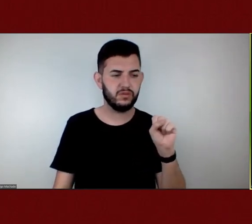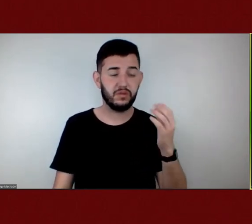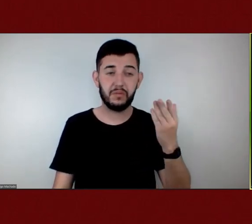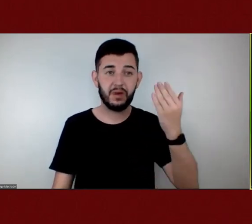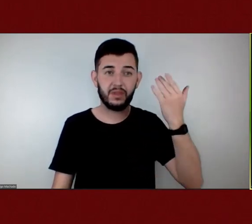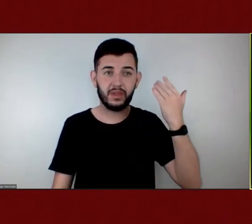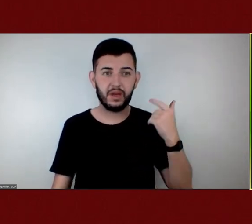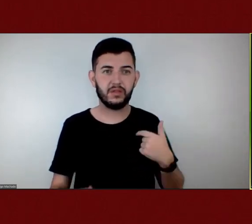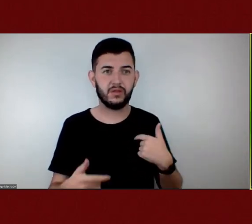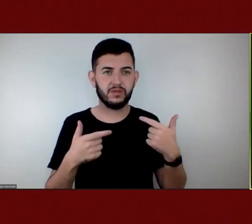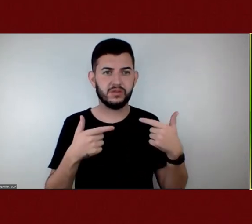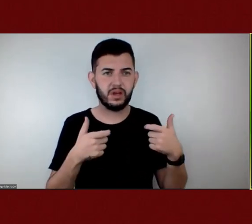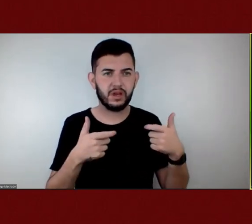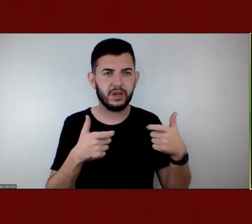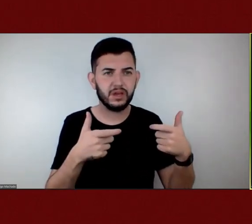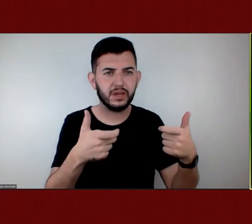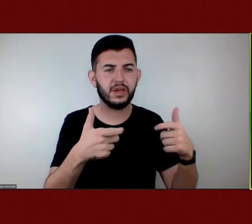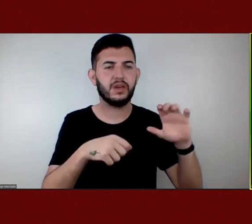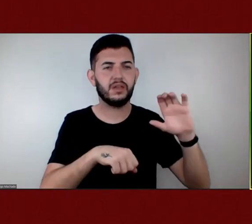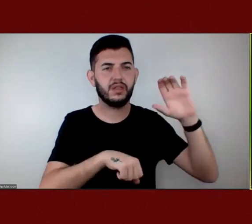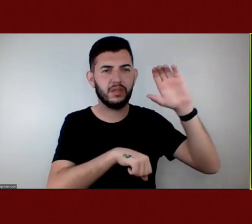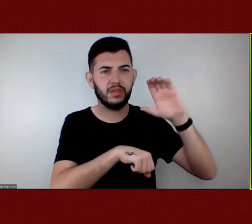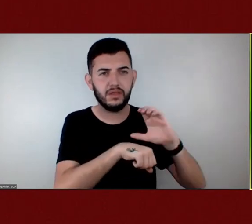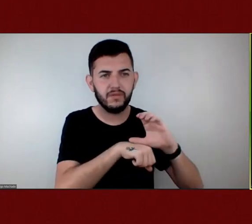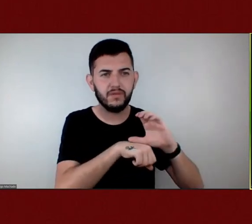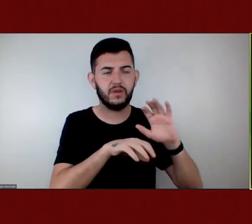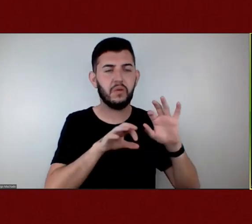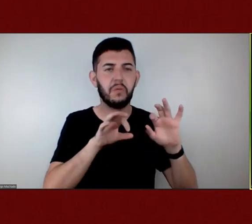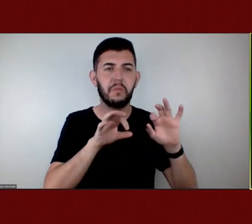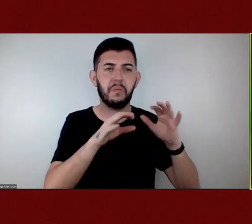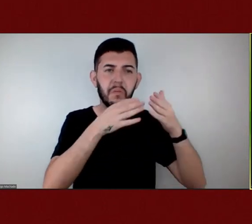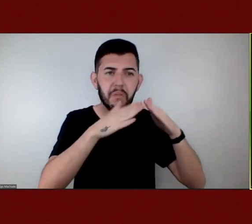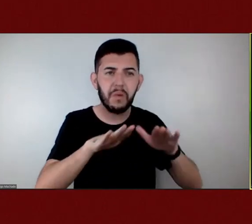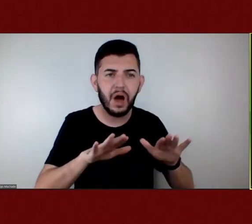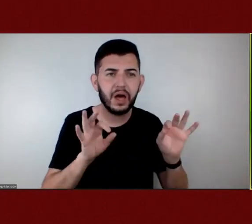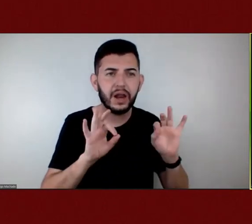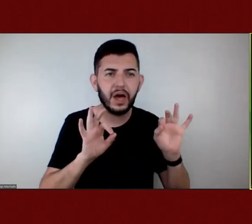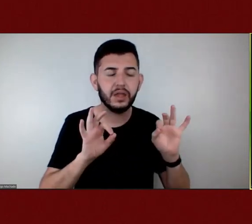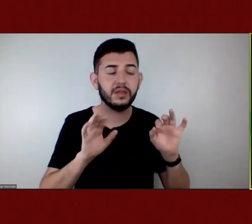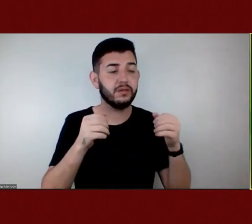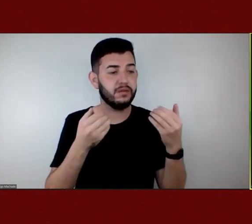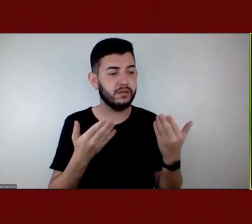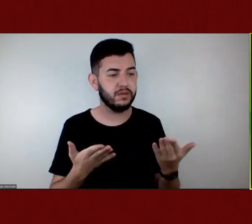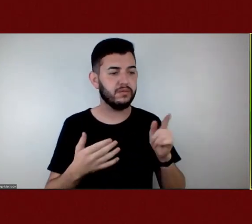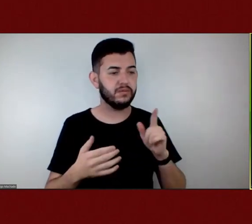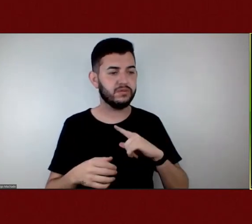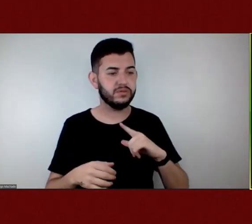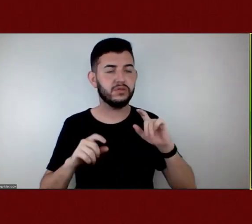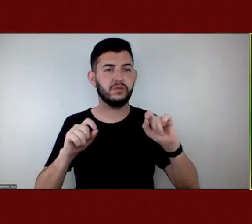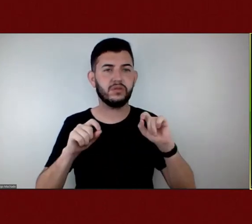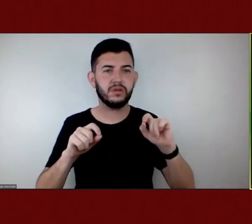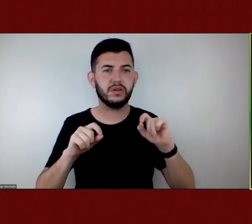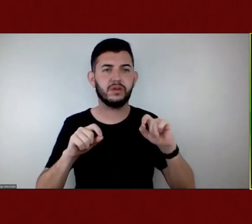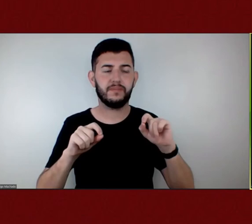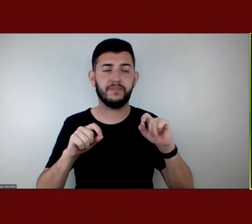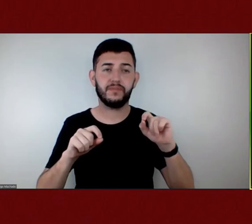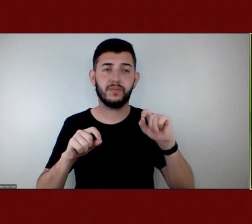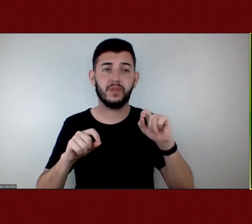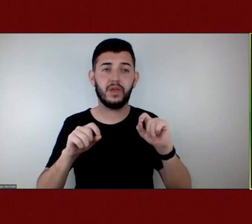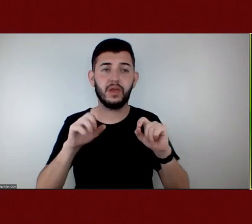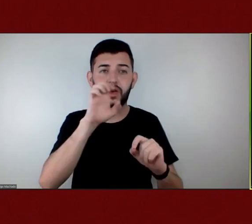o socialismo nos países avançados da Europa e, talvez, nos menos